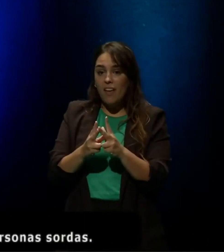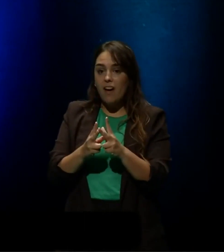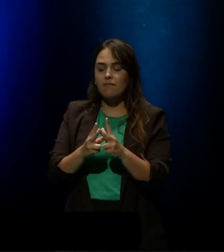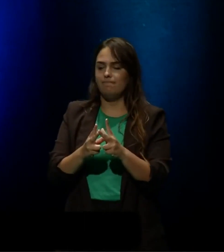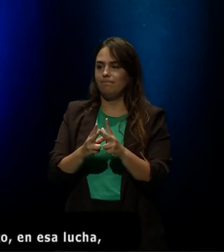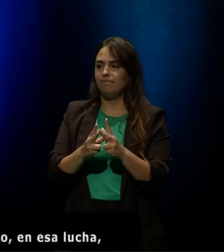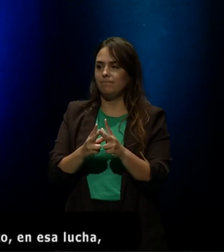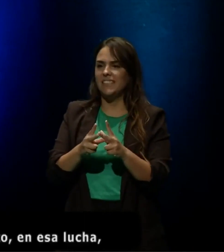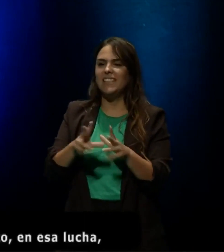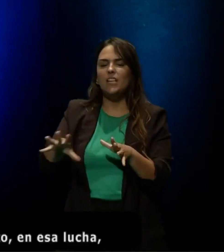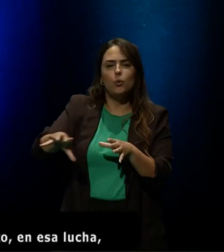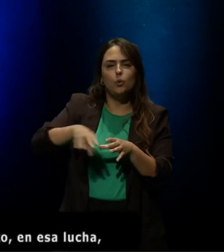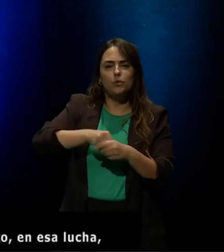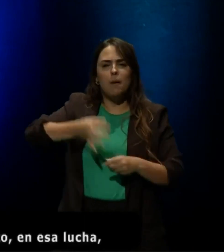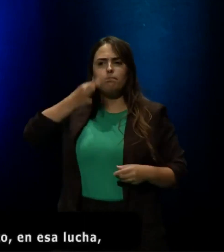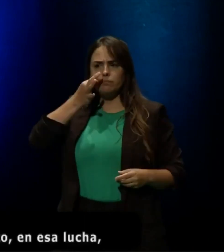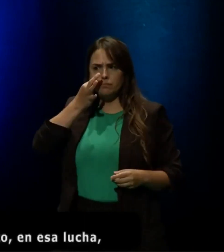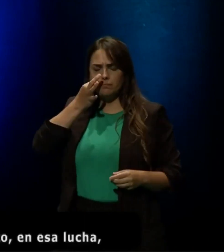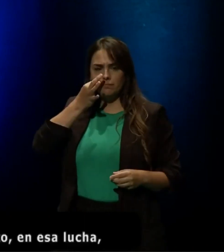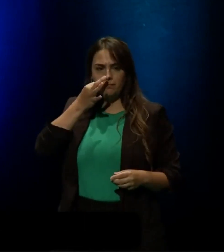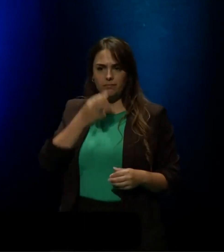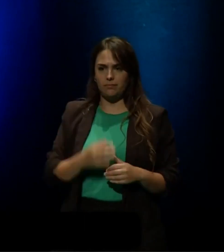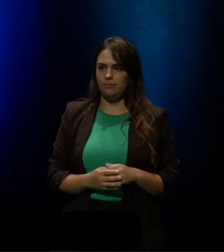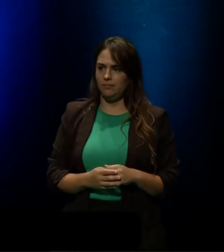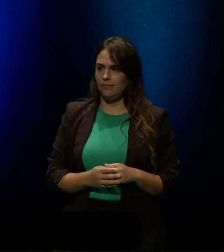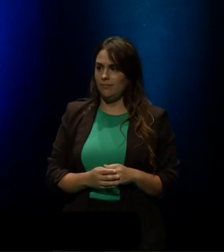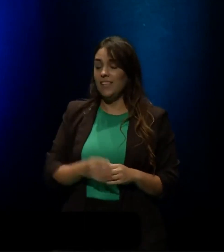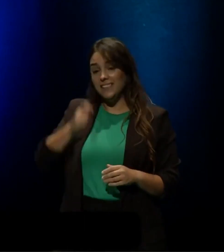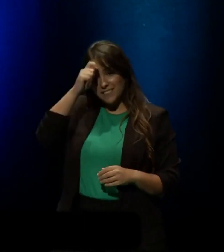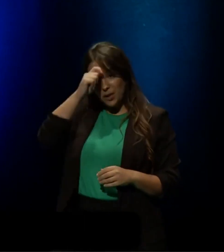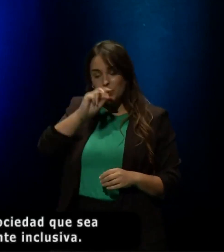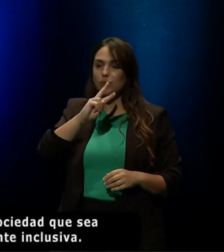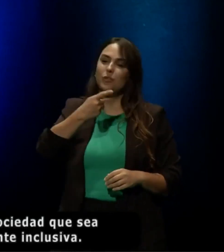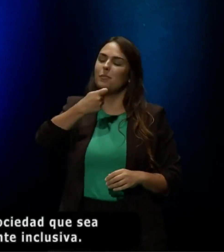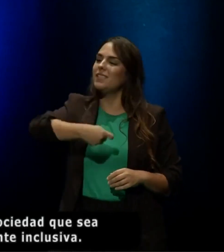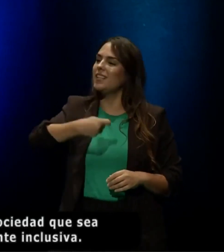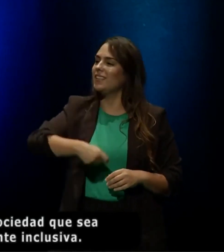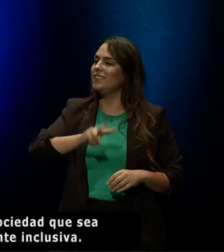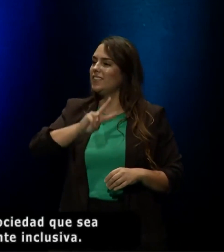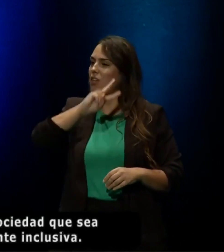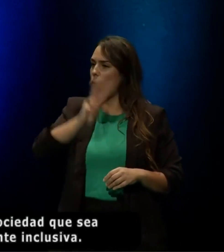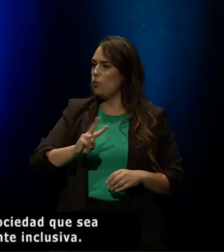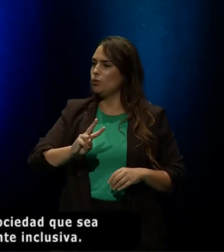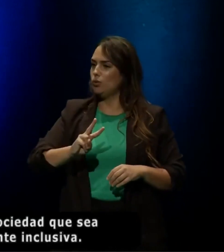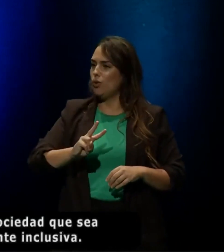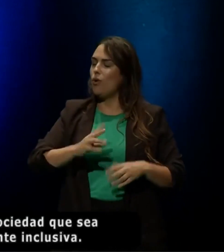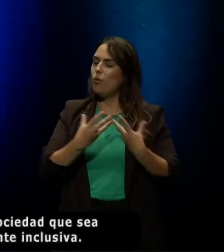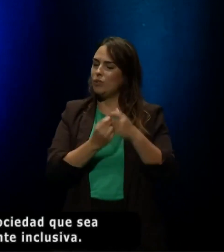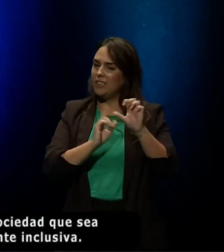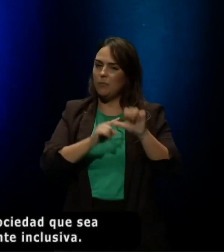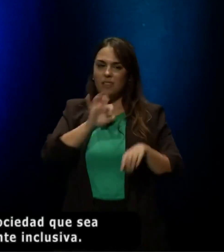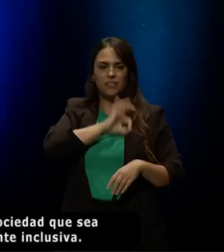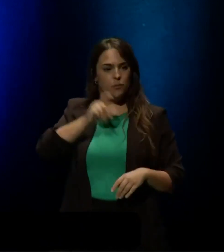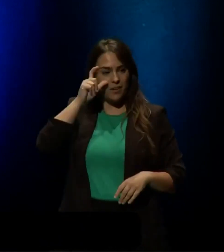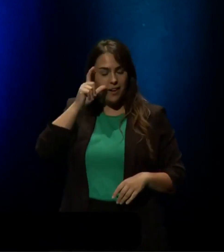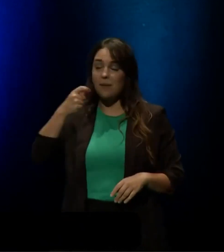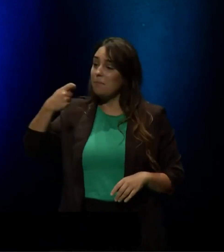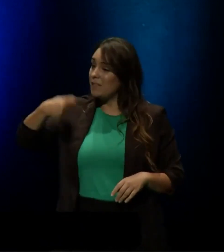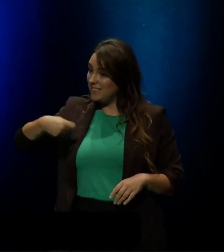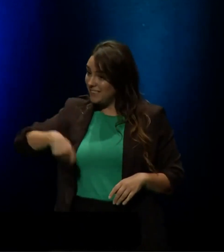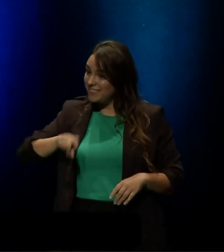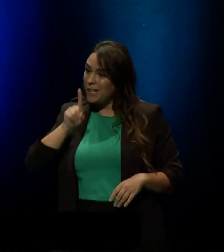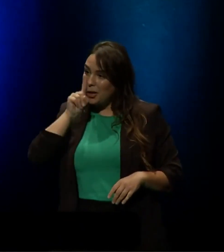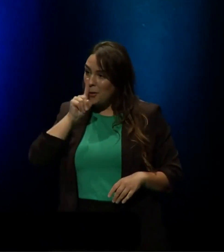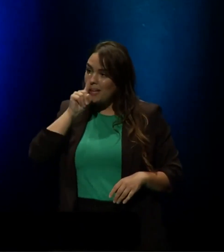realmente inclusiva. Saludos, vicepresidente segundo de la Junta de Extremadura, José María Vergeles, presidente